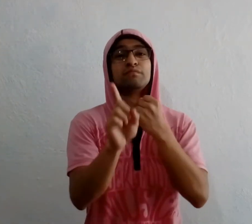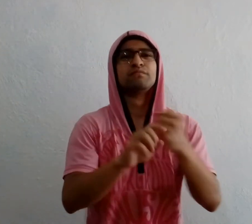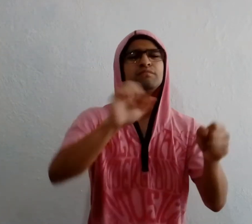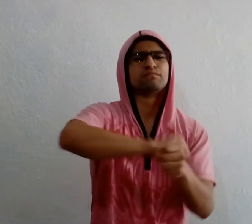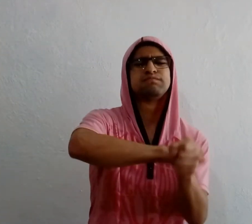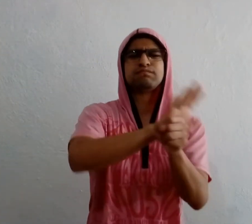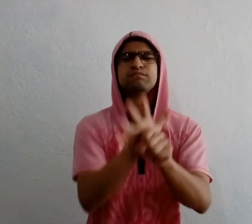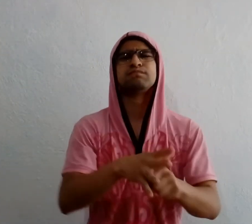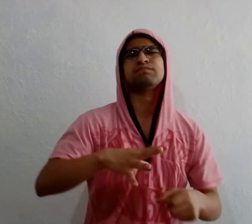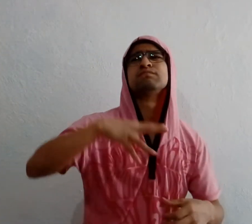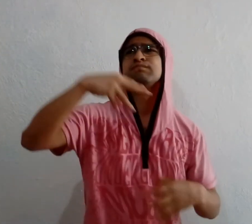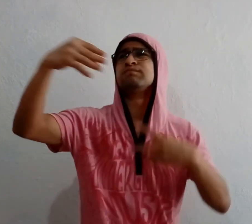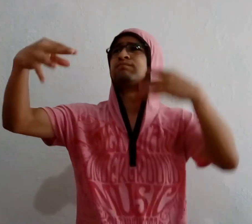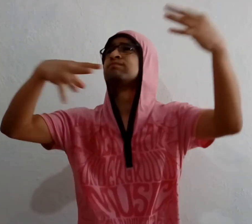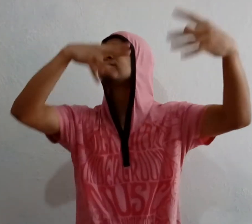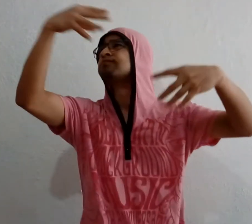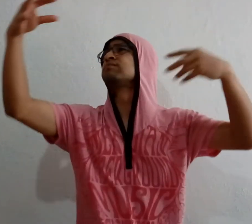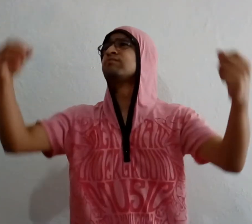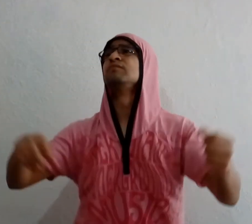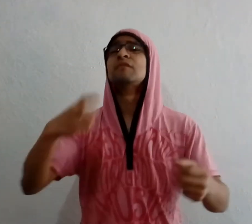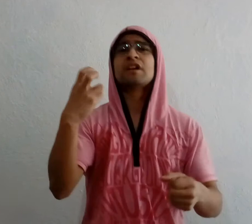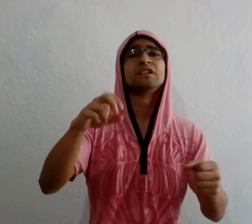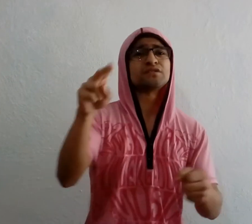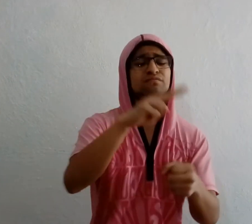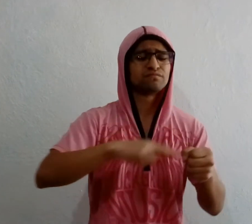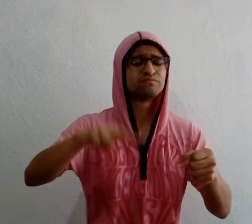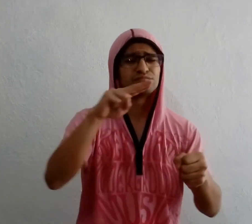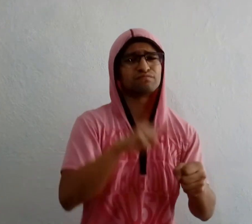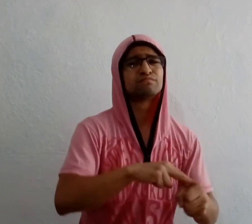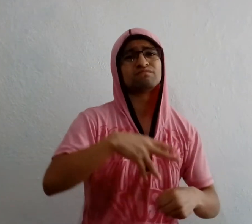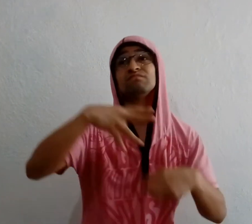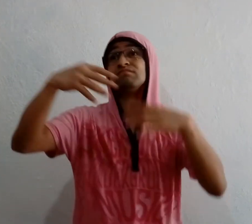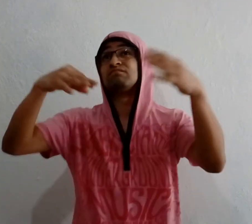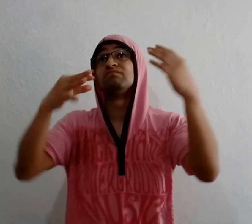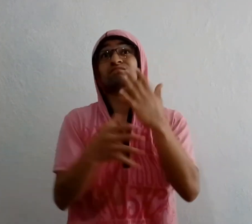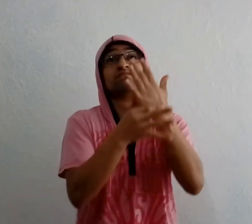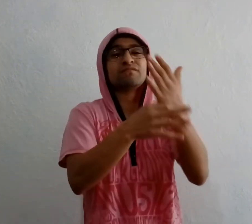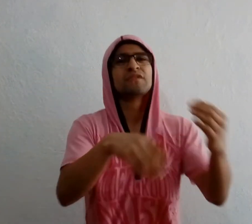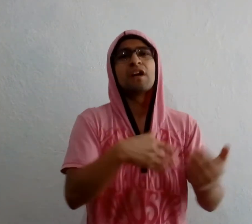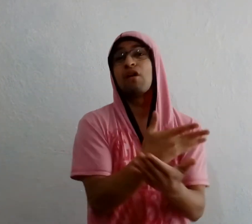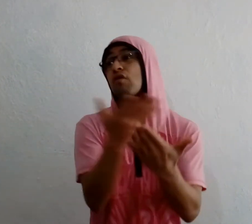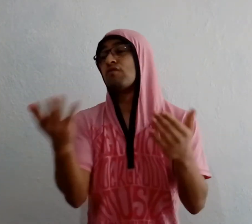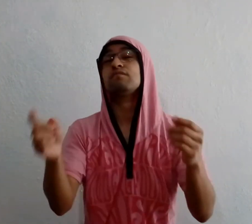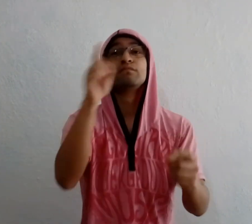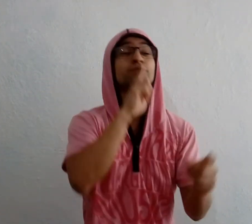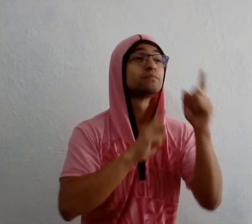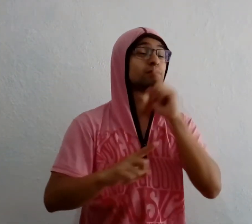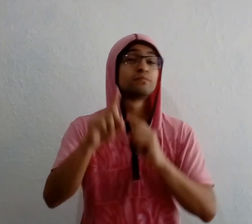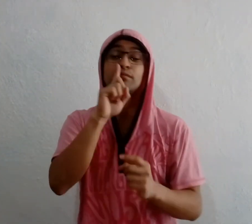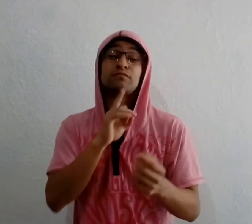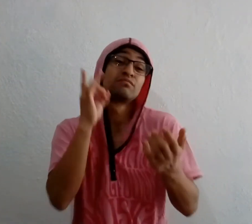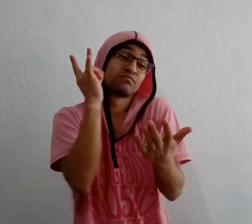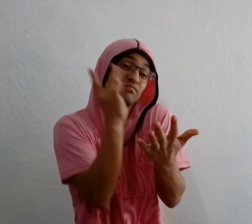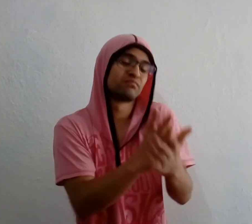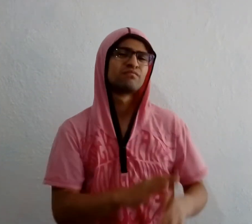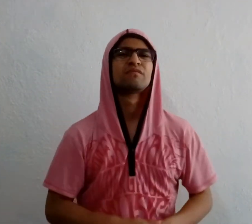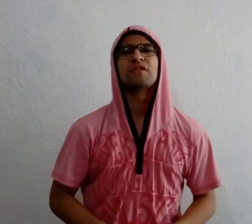por allí, por allá, por este y por el otro lado. Dicen que naturalmente se ha propagado, otros dicen que fue creado y